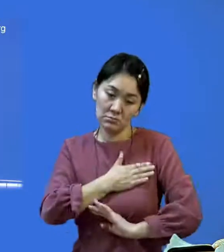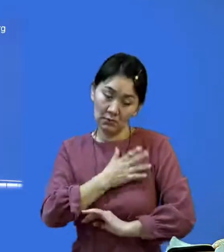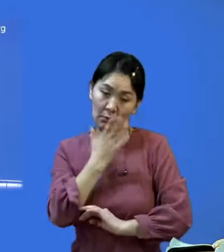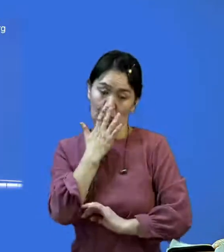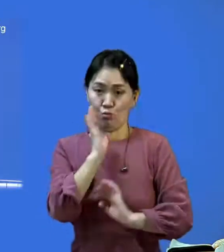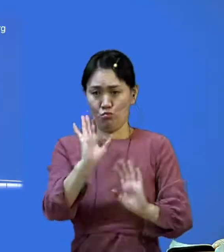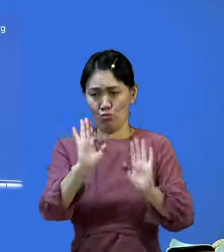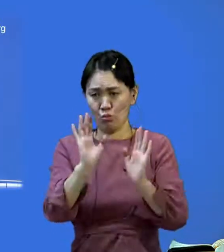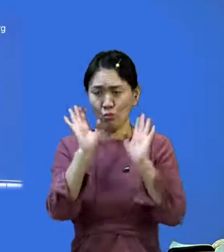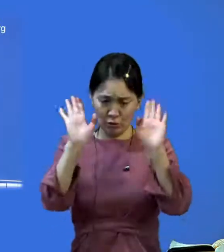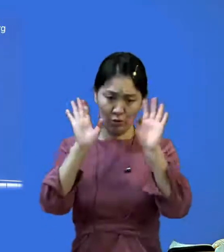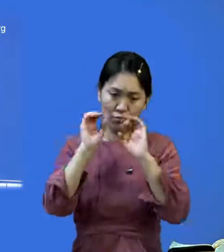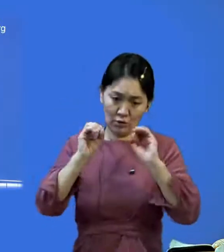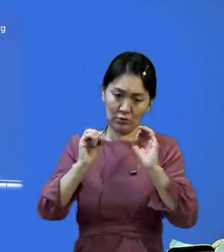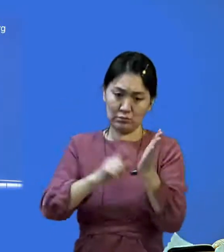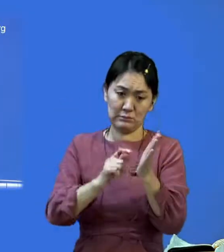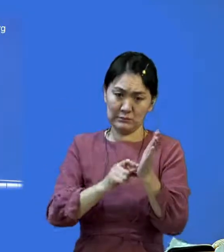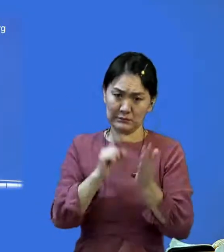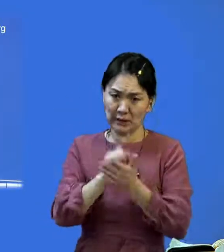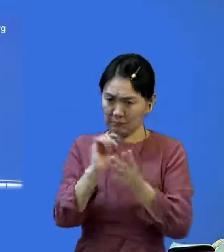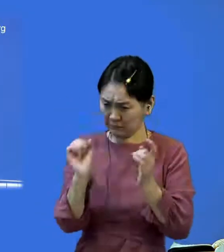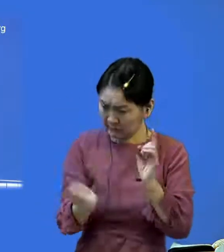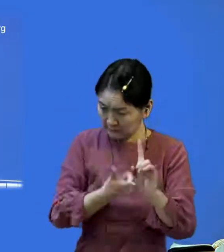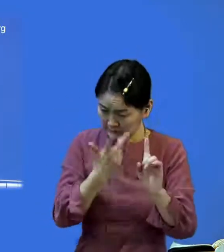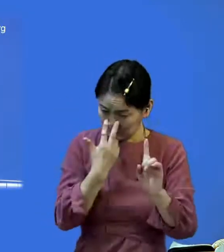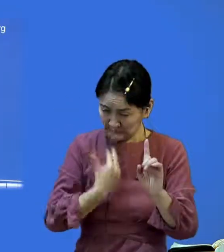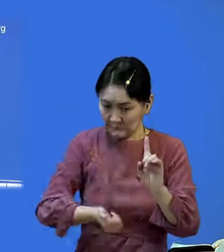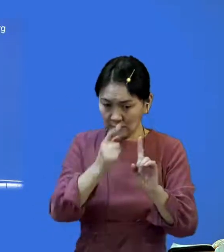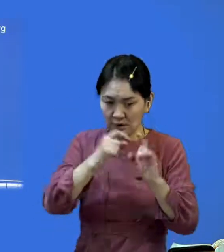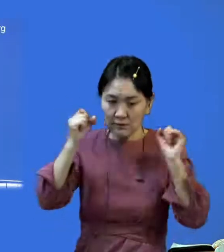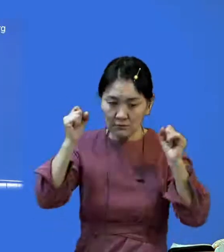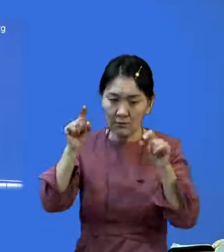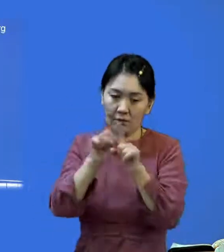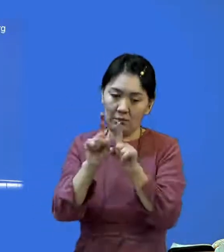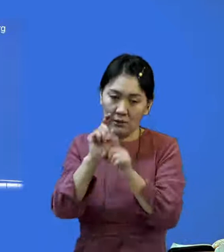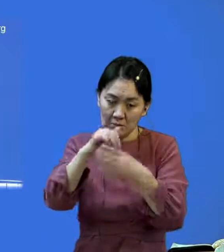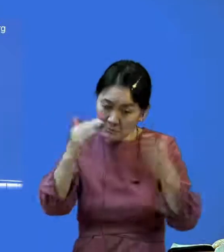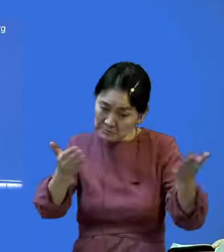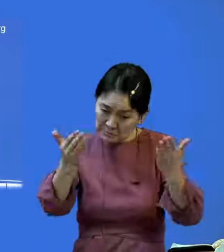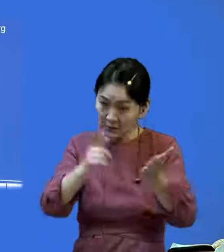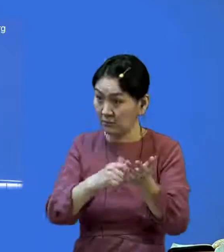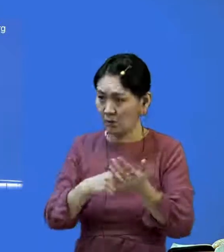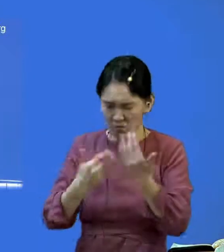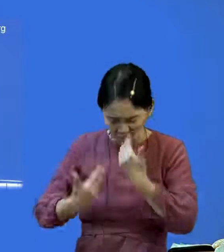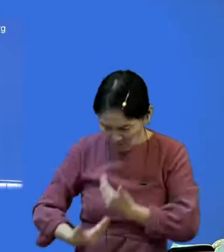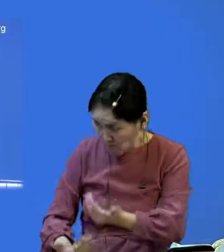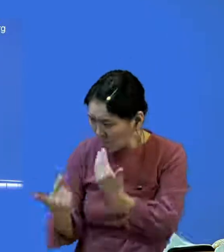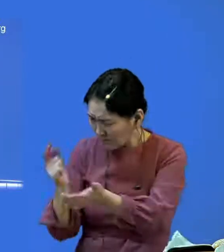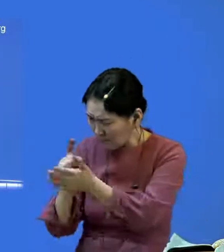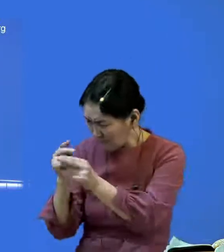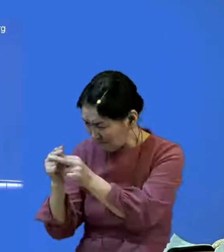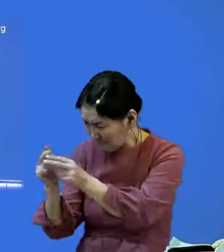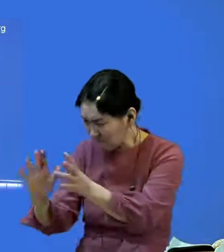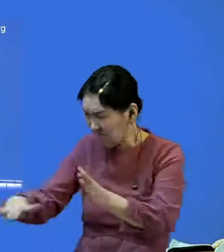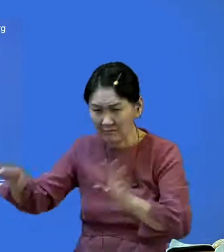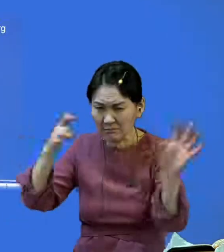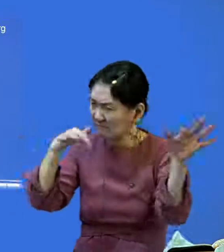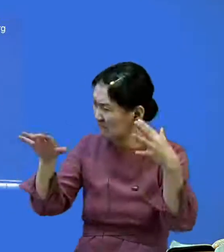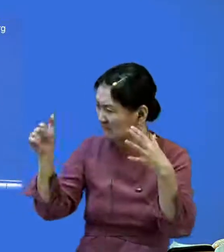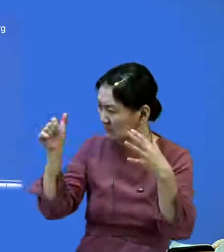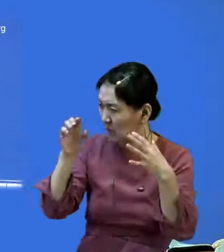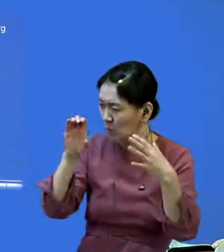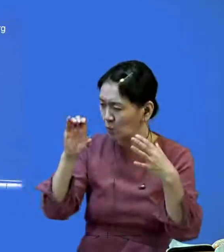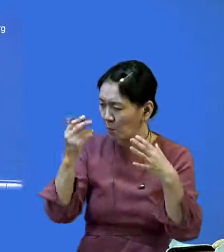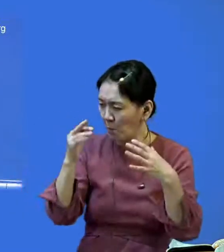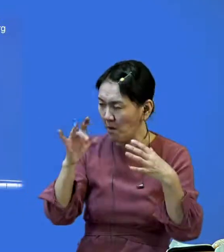хэрэгтэй. Бурхны өөрт нь өгсөн үр хүүхдийг зүгээр нэг онцгой гойд хүүхэд болгох гал, тийм ээ, супермен